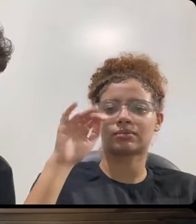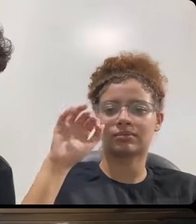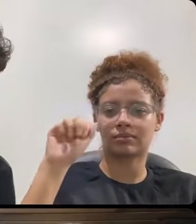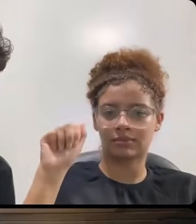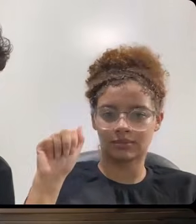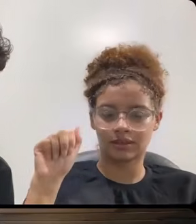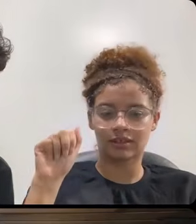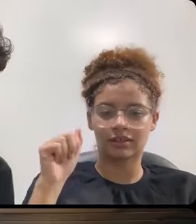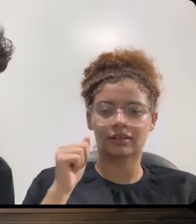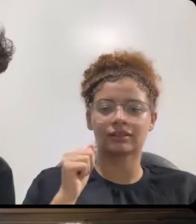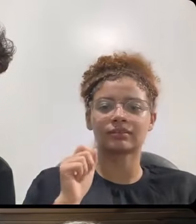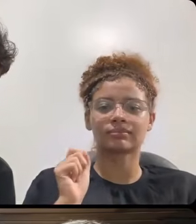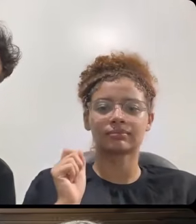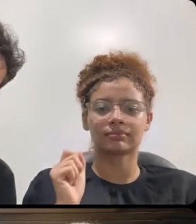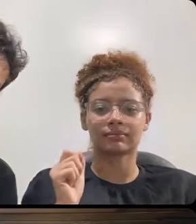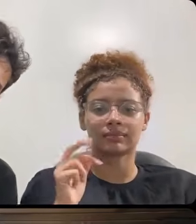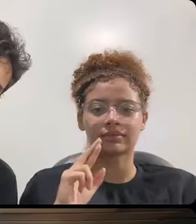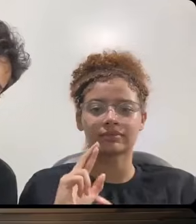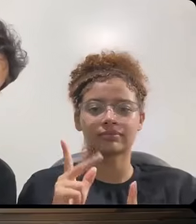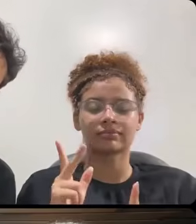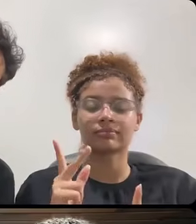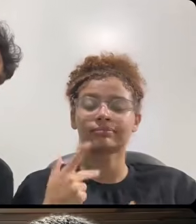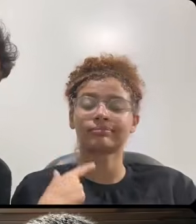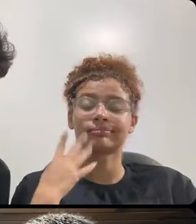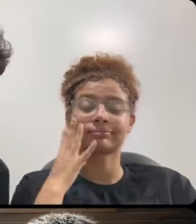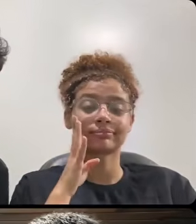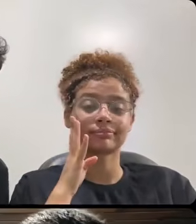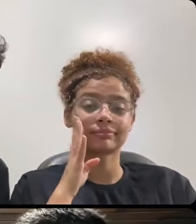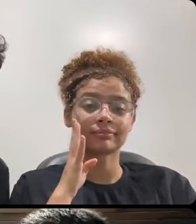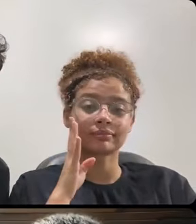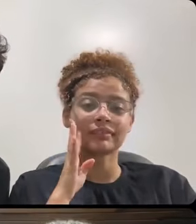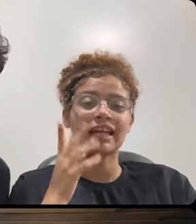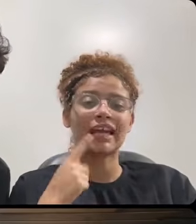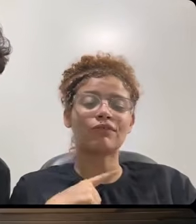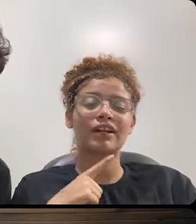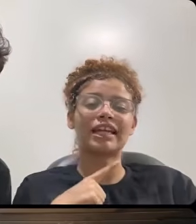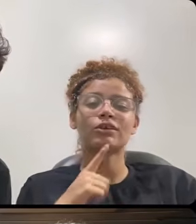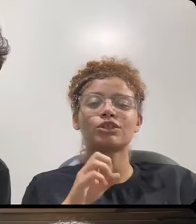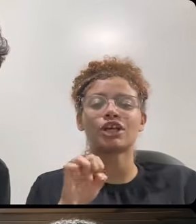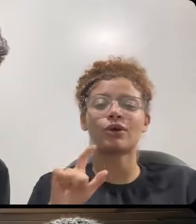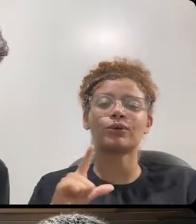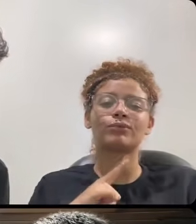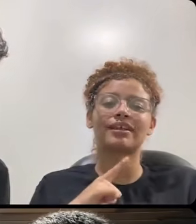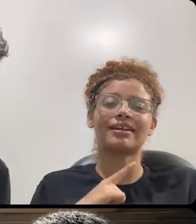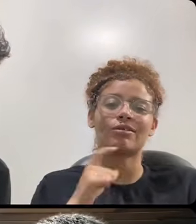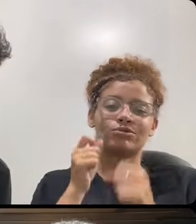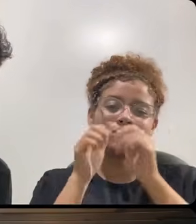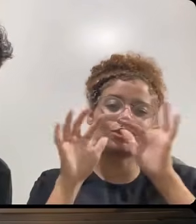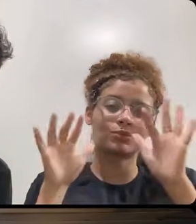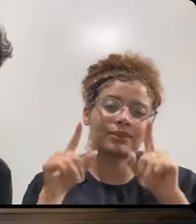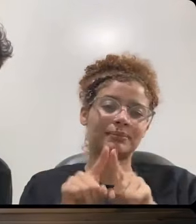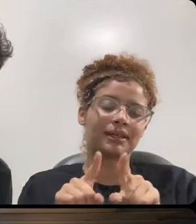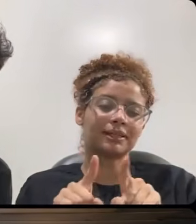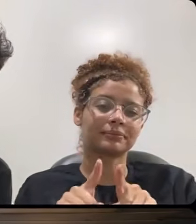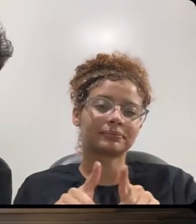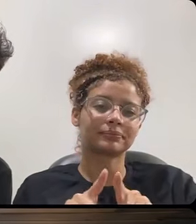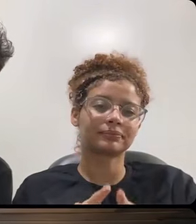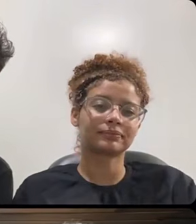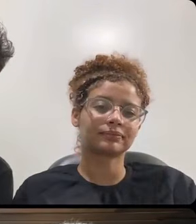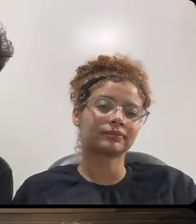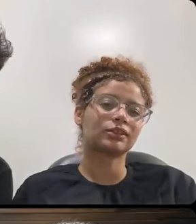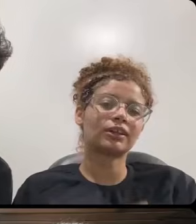o respeitavam. Eu achava muito interessante, entende? Não sei o que tu ia falar. Pode falar. Sheldon tem autismo